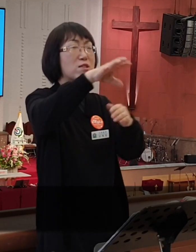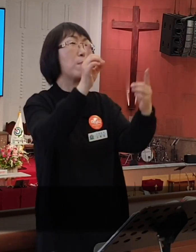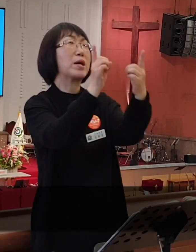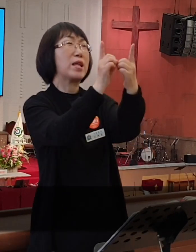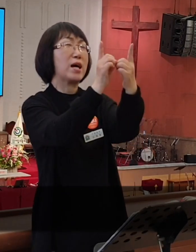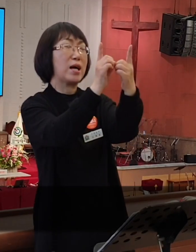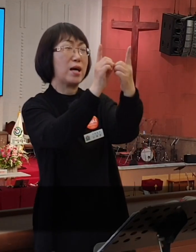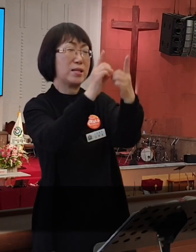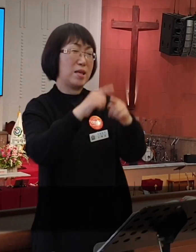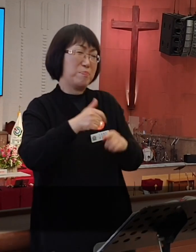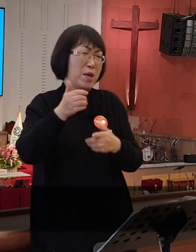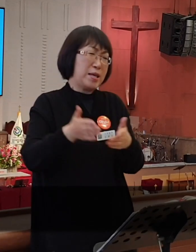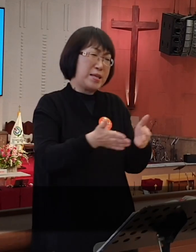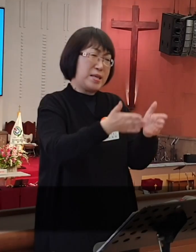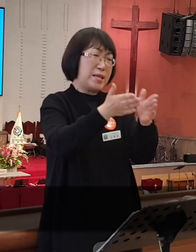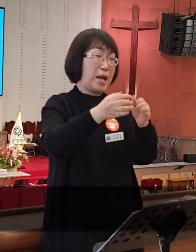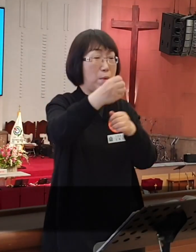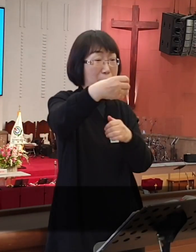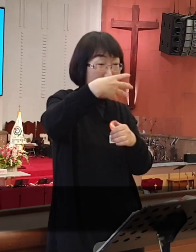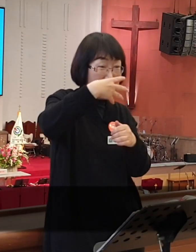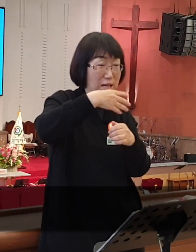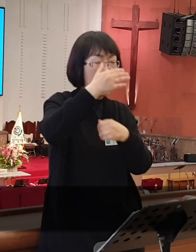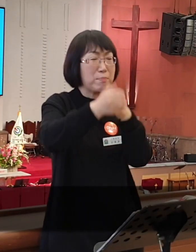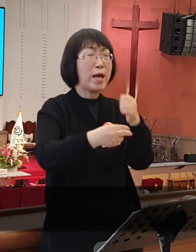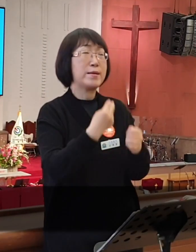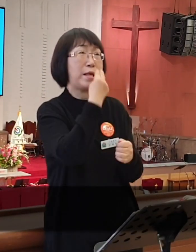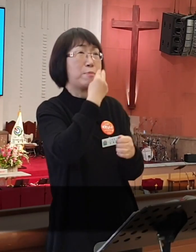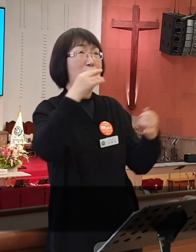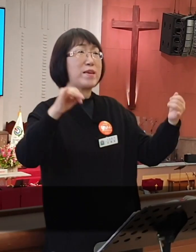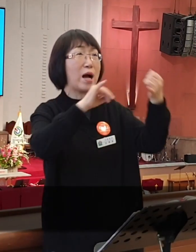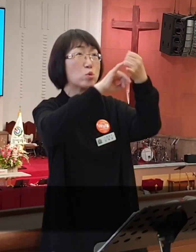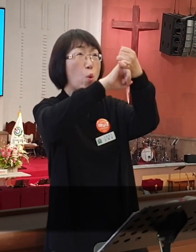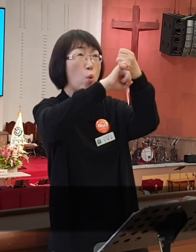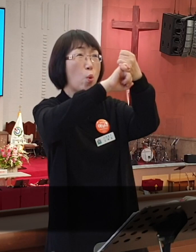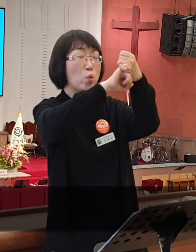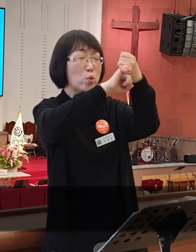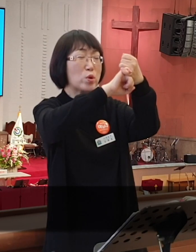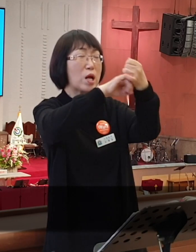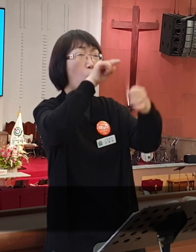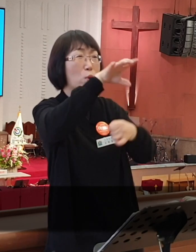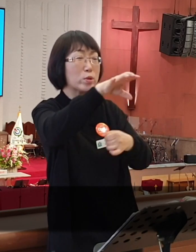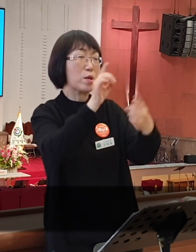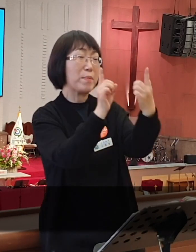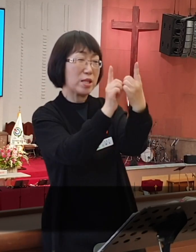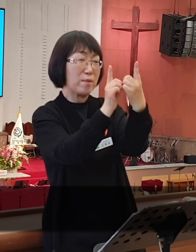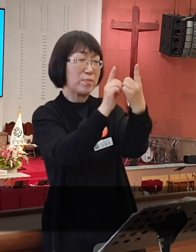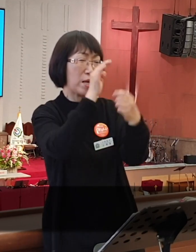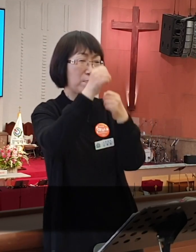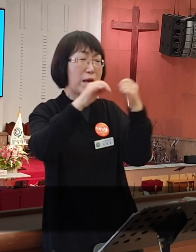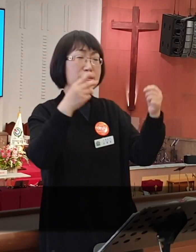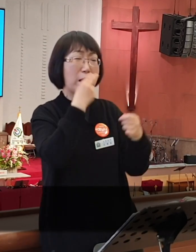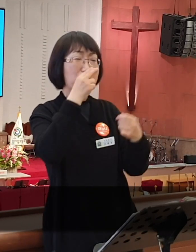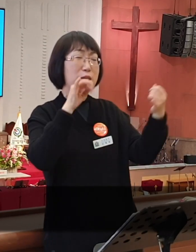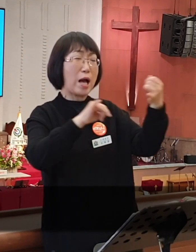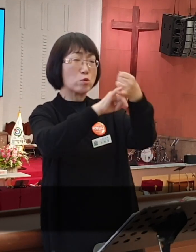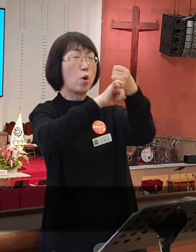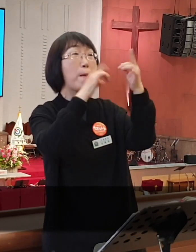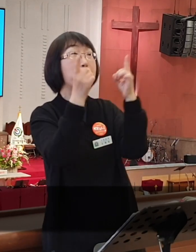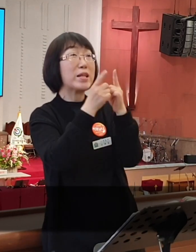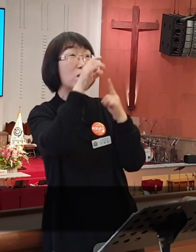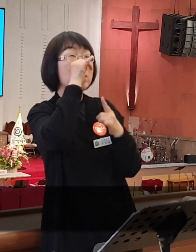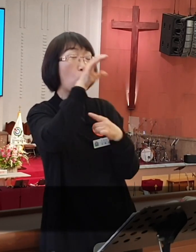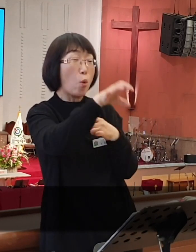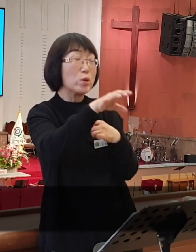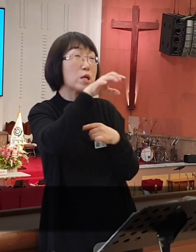만납니다. 예수님의 길이라 하시는 이야기는 하나님의 생명의 약속을 거기서 만나요. 하나님의 생명의 약속을 만날 수 있는